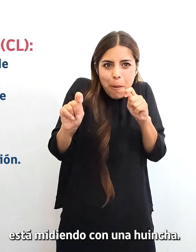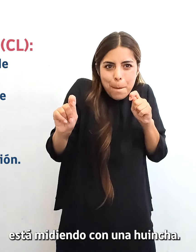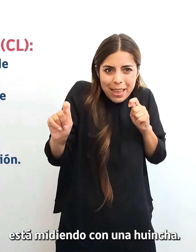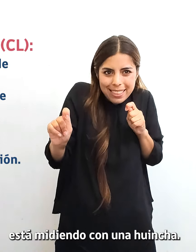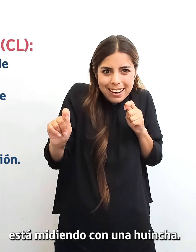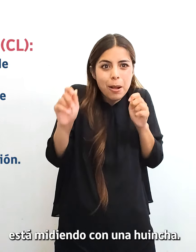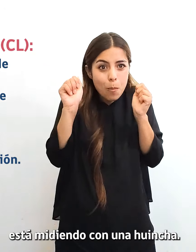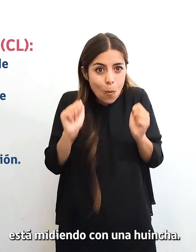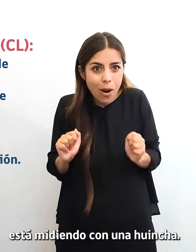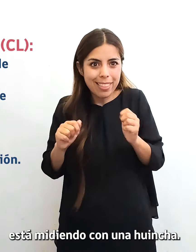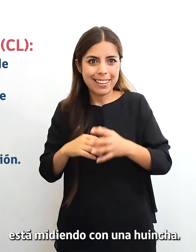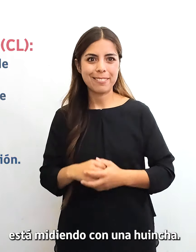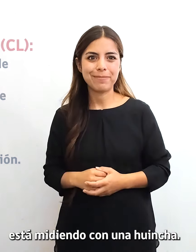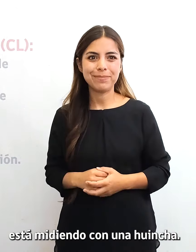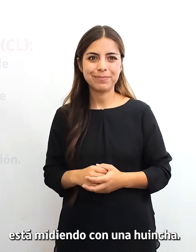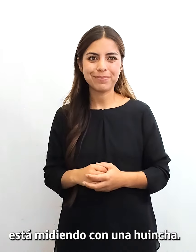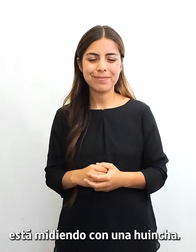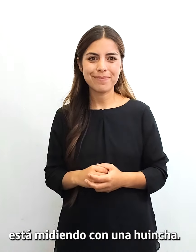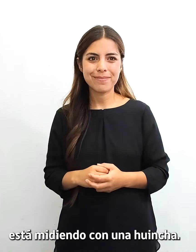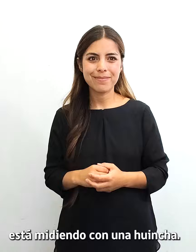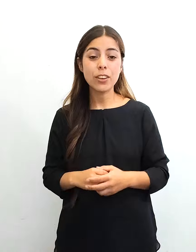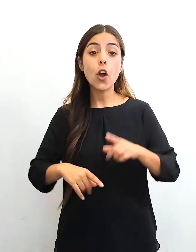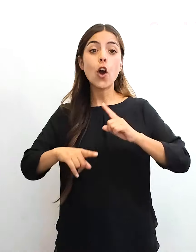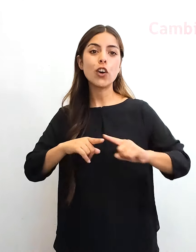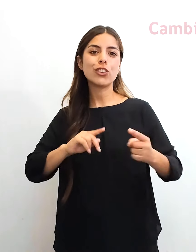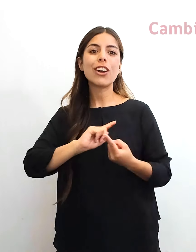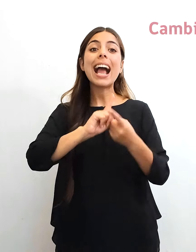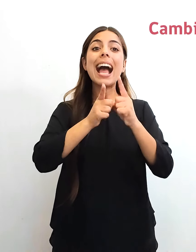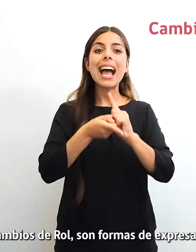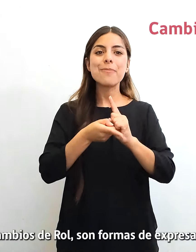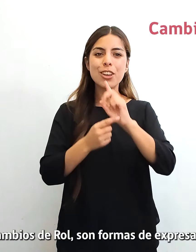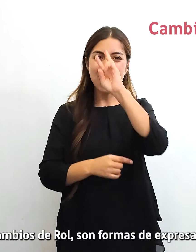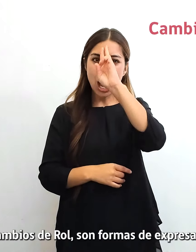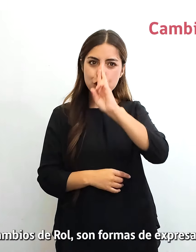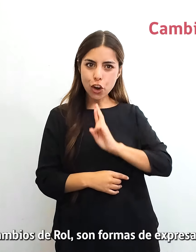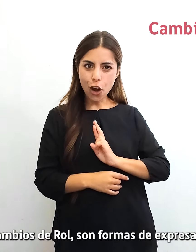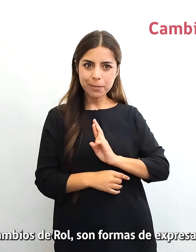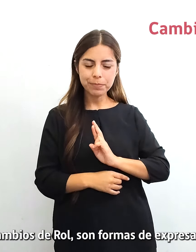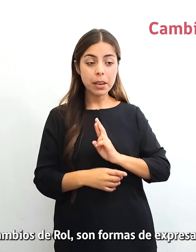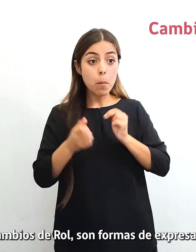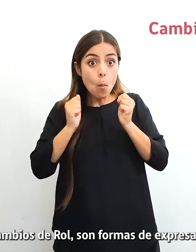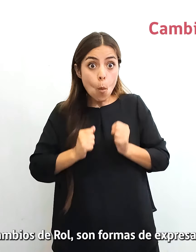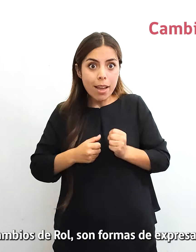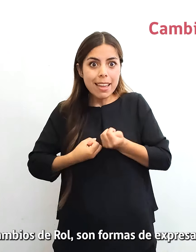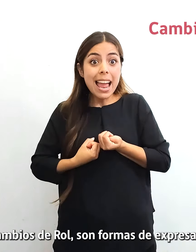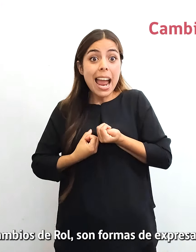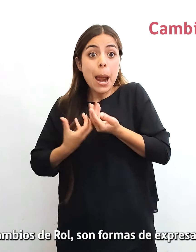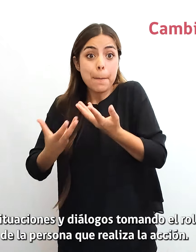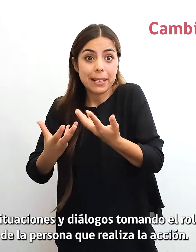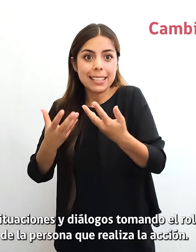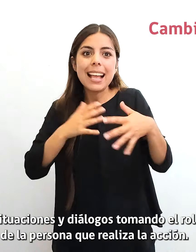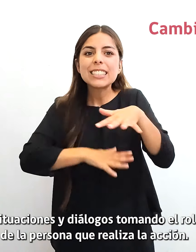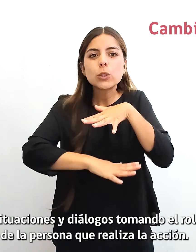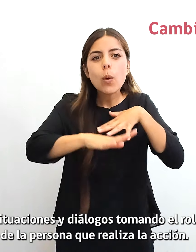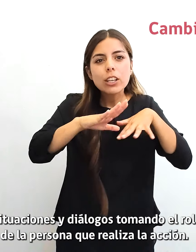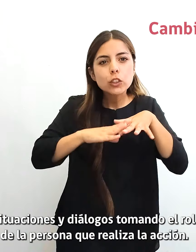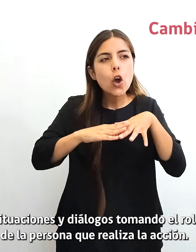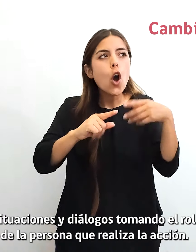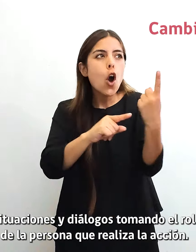midiendo con una wincha. Cambios de rol. son formas de expresar situaciones y diálogos tomando